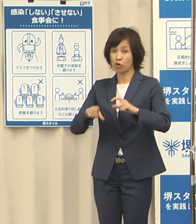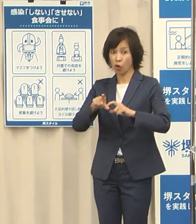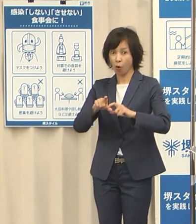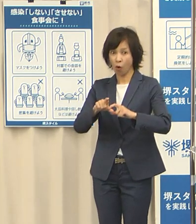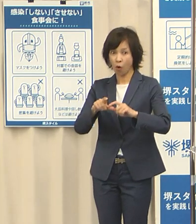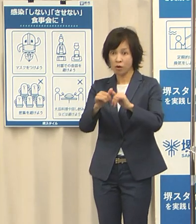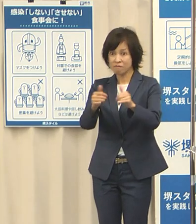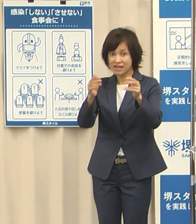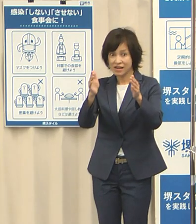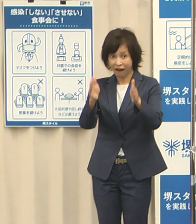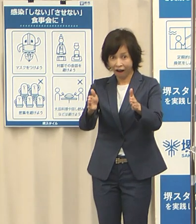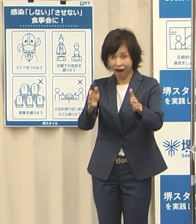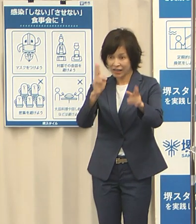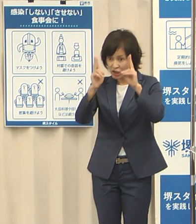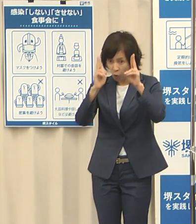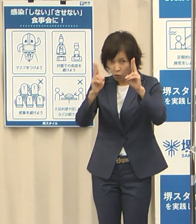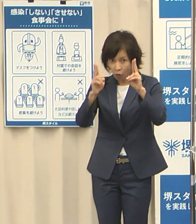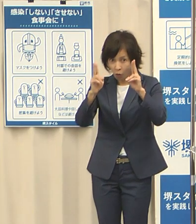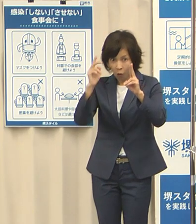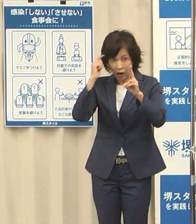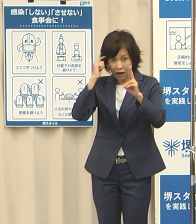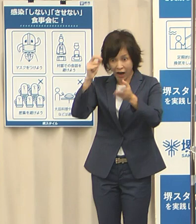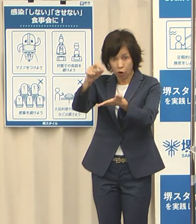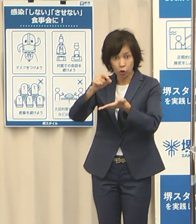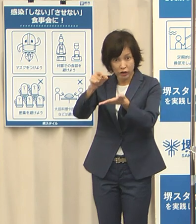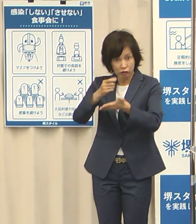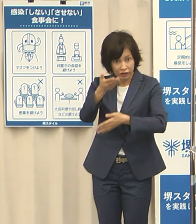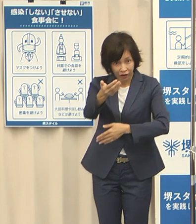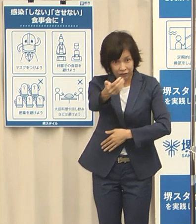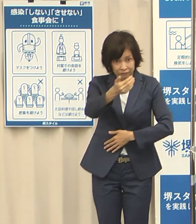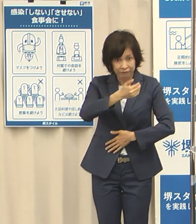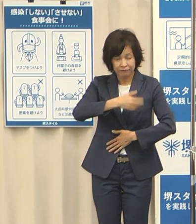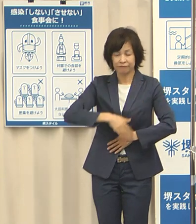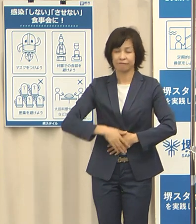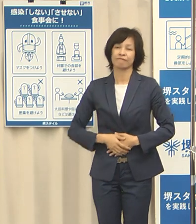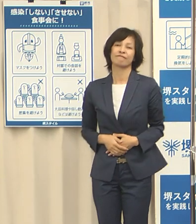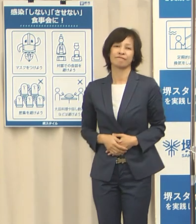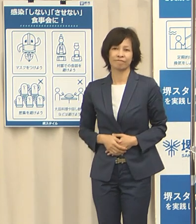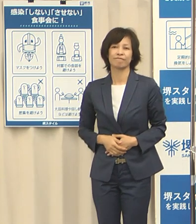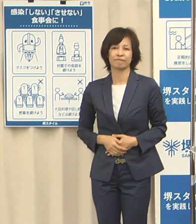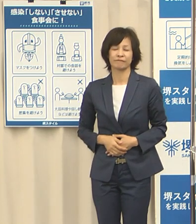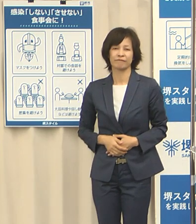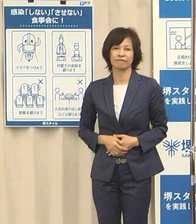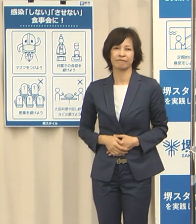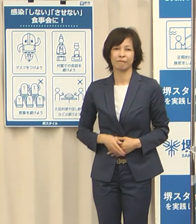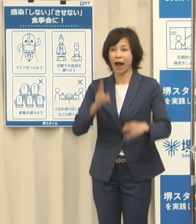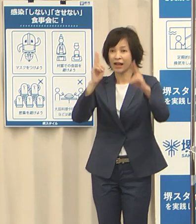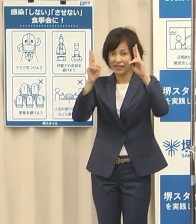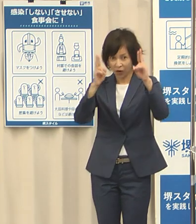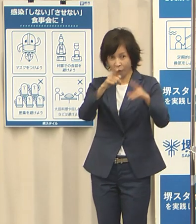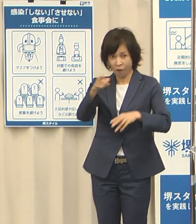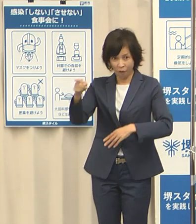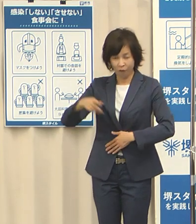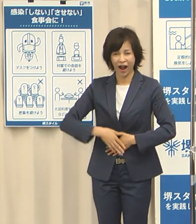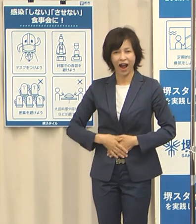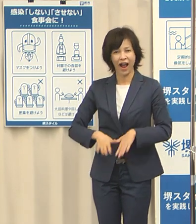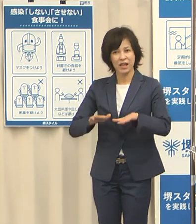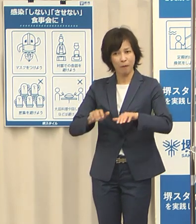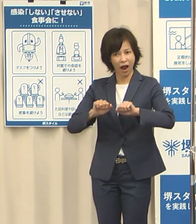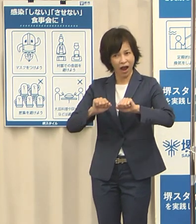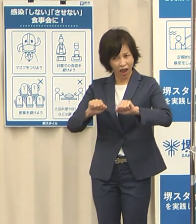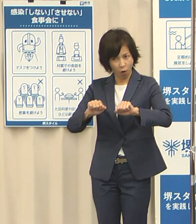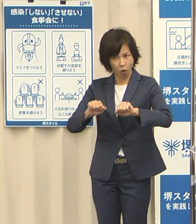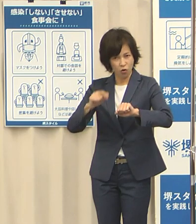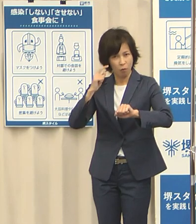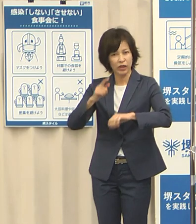の考えを取り入れていくというようなそんなイメージでしょうか。 民間企業が今行おうとされてい